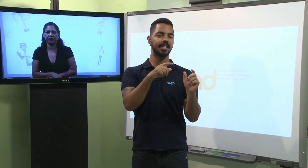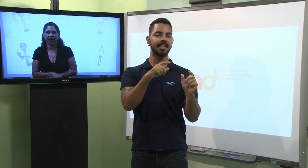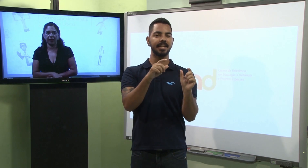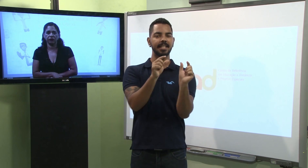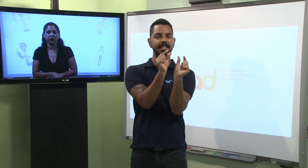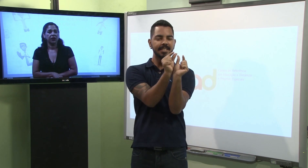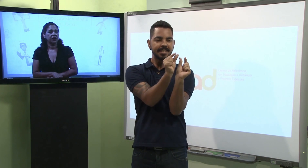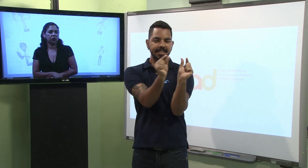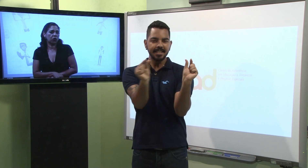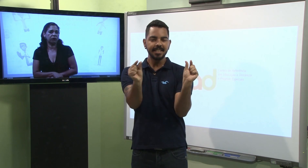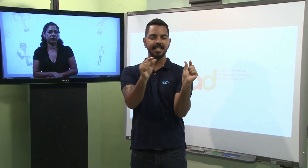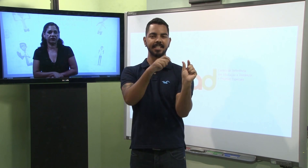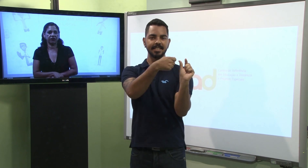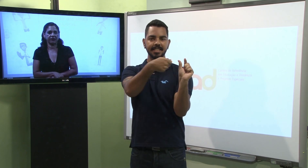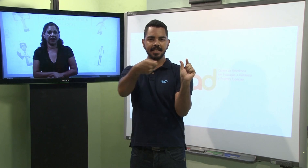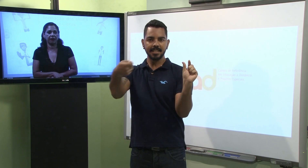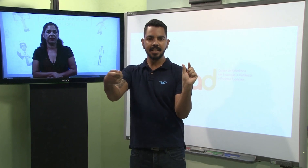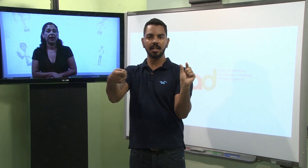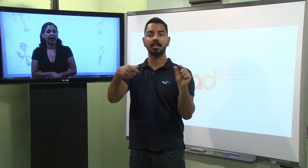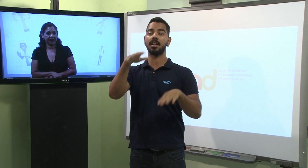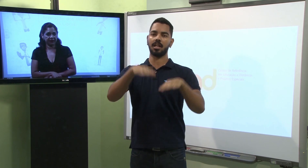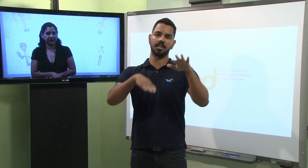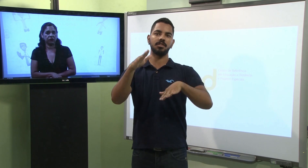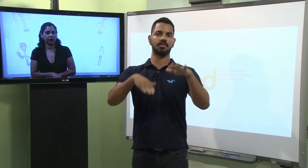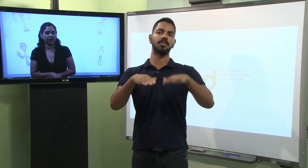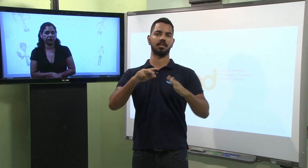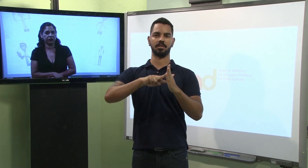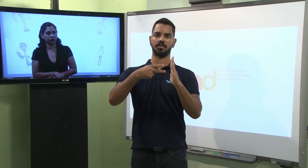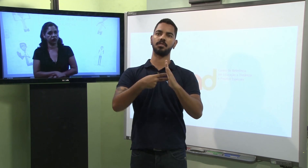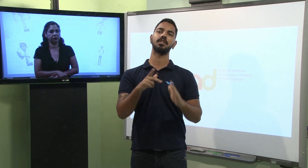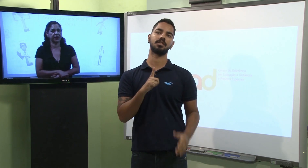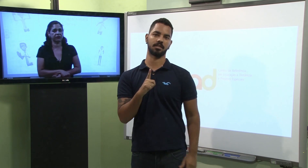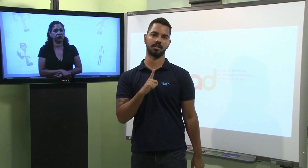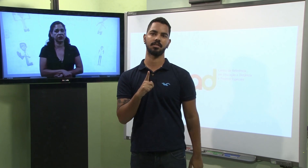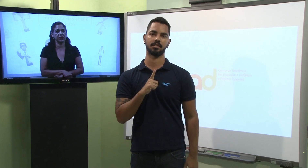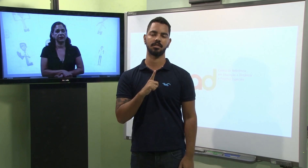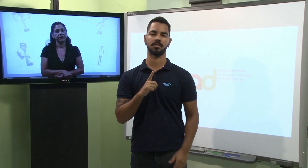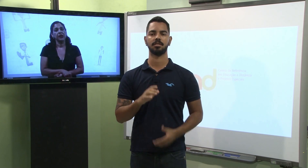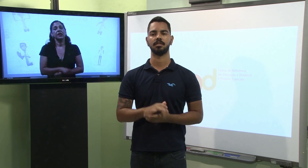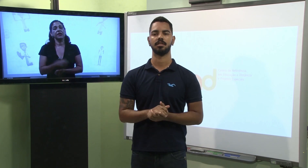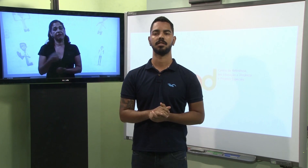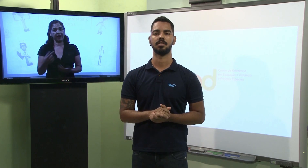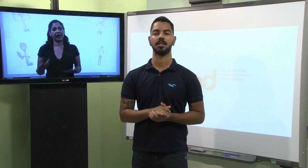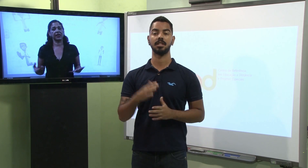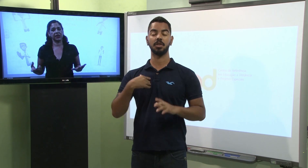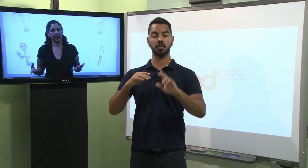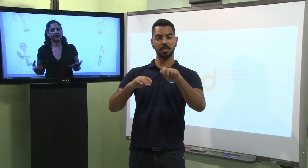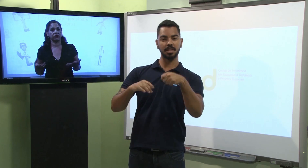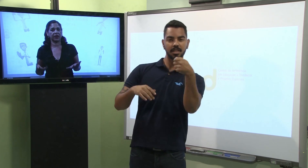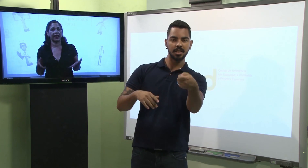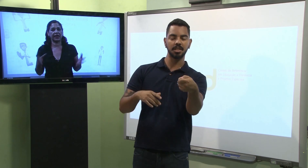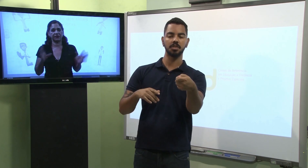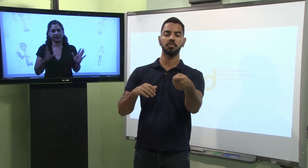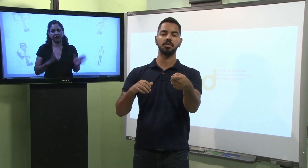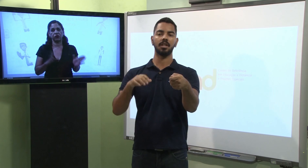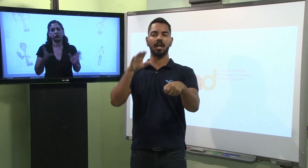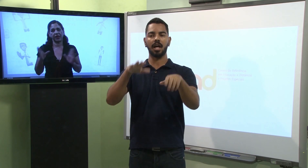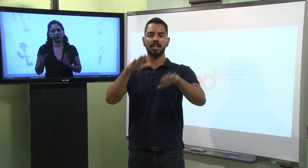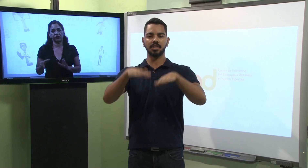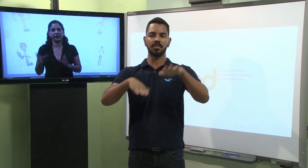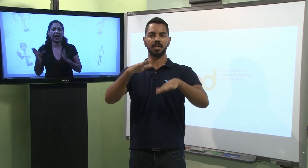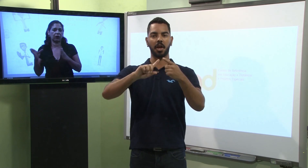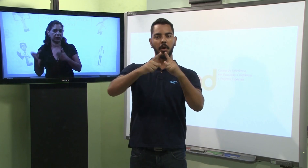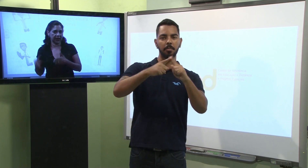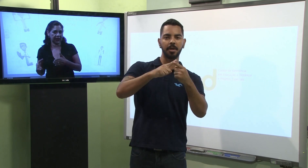têm significados e, como vocês já sabem, através de alterações e suas combinações. E vale aqui ressaltar que às vezes